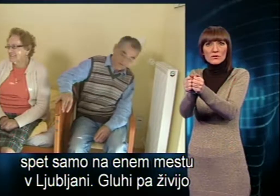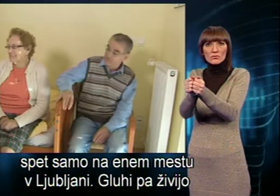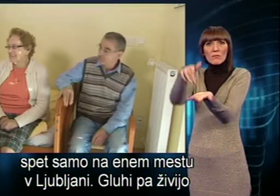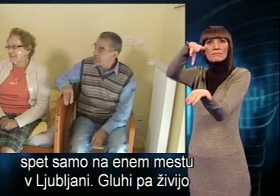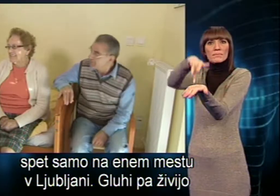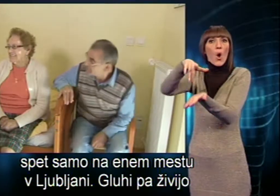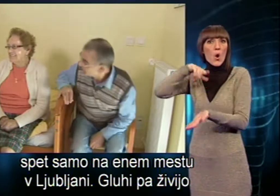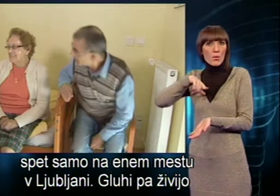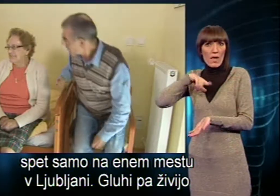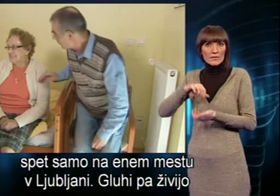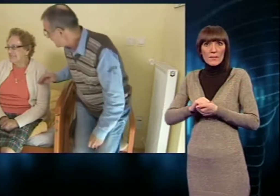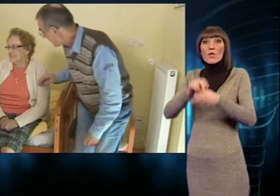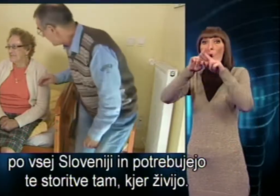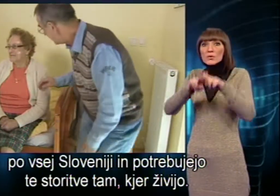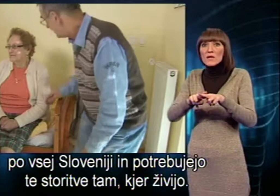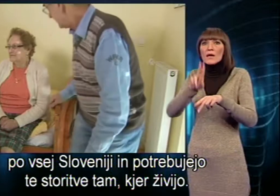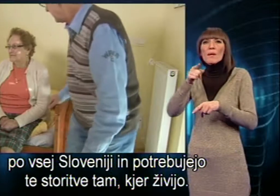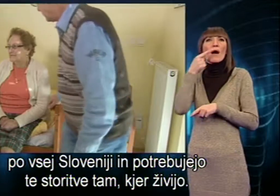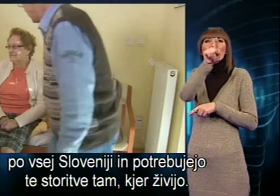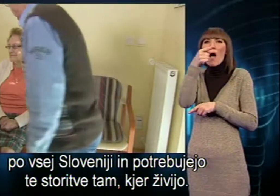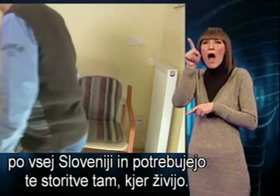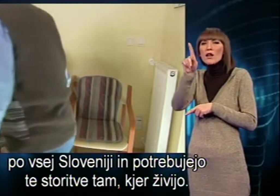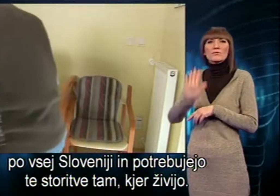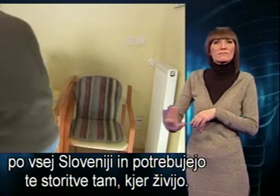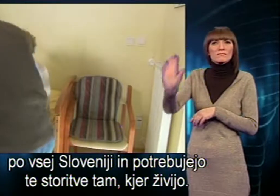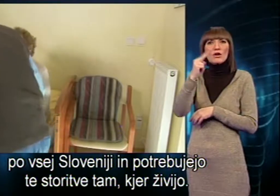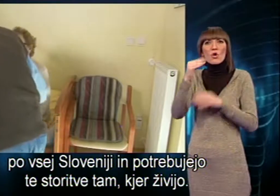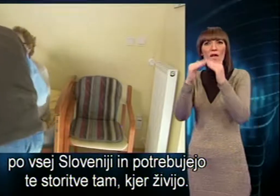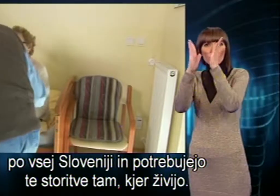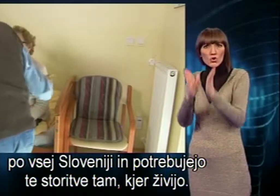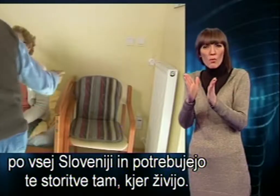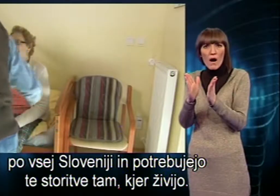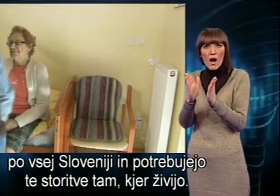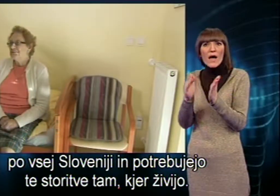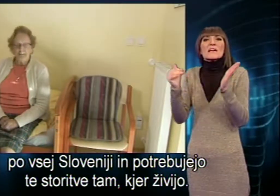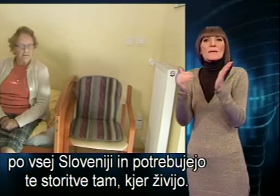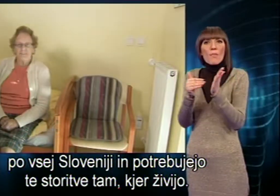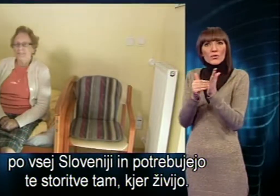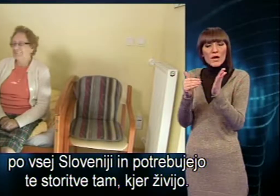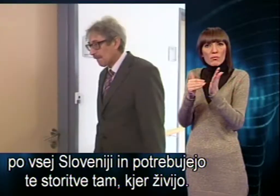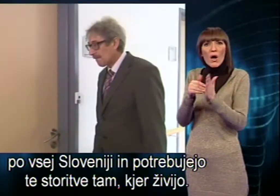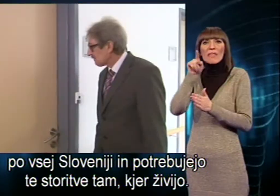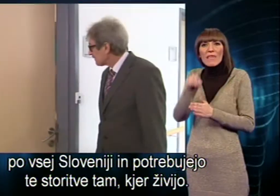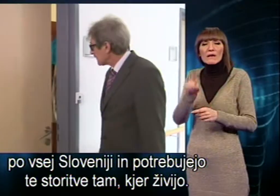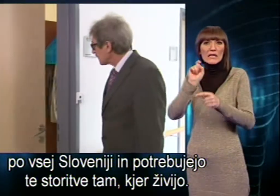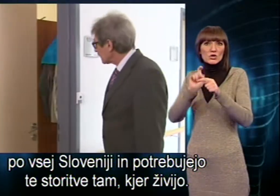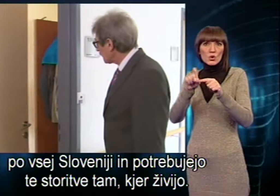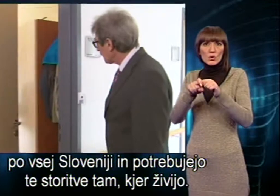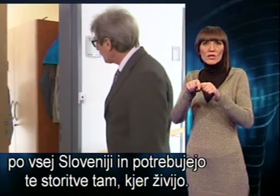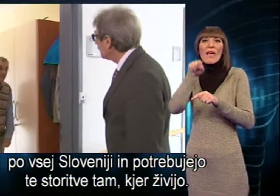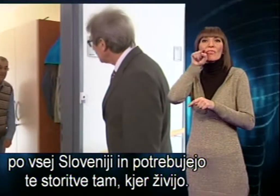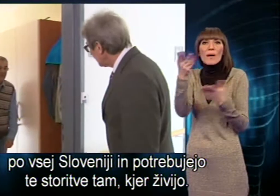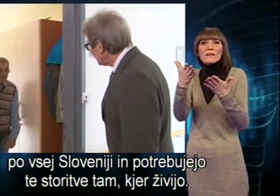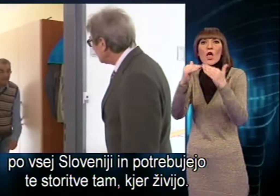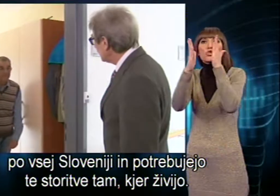Ljubljani. Gluhi pa živijo po celi Sloveniji in uporabljajo, potrebujejo take storitve tam,